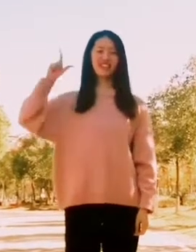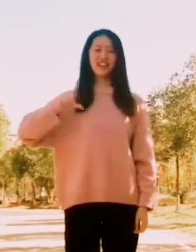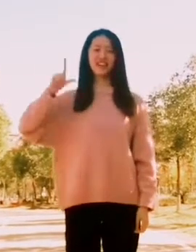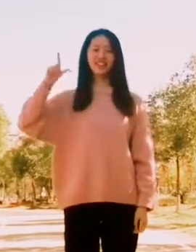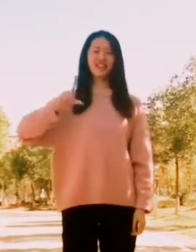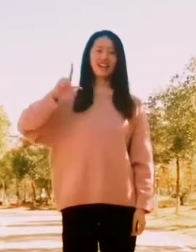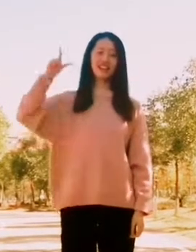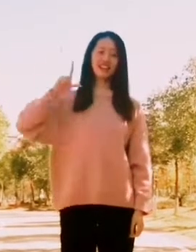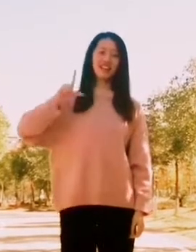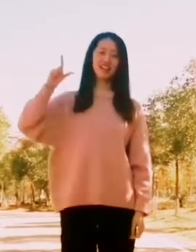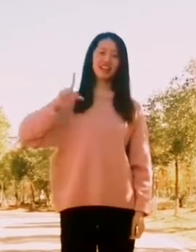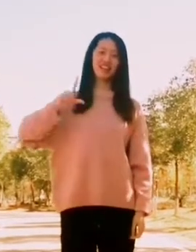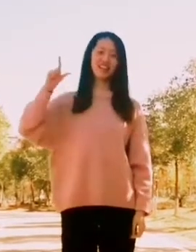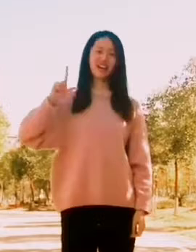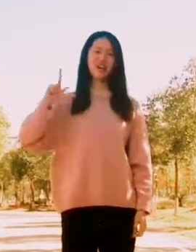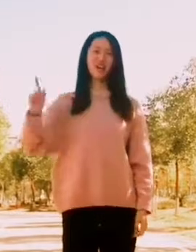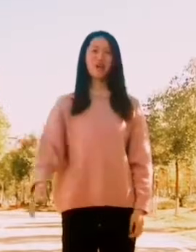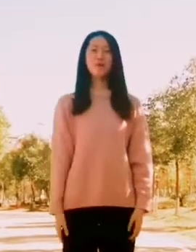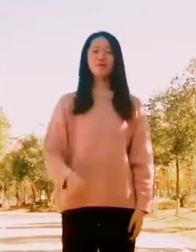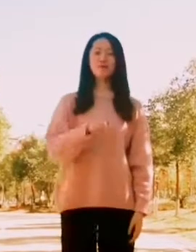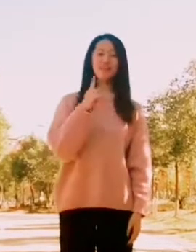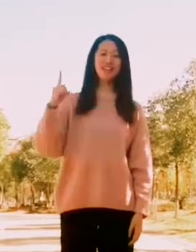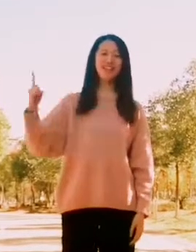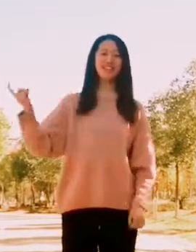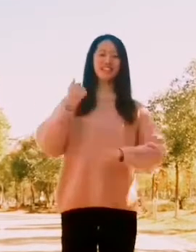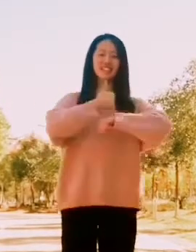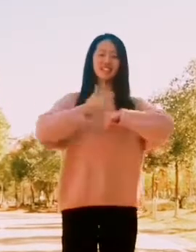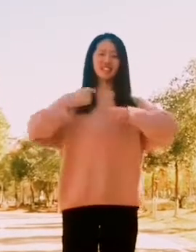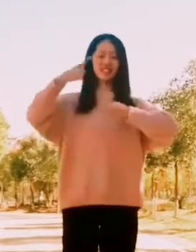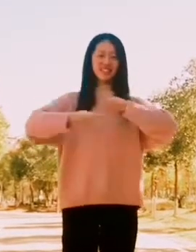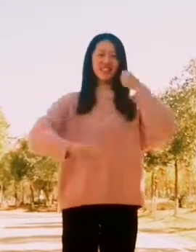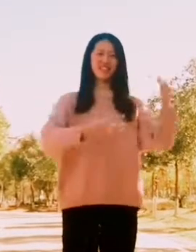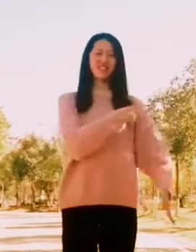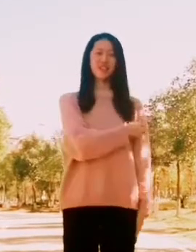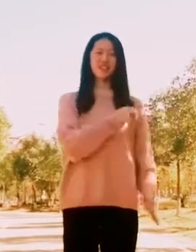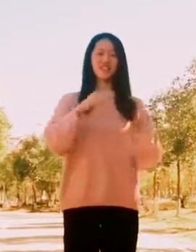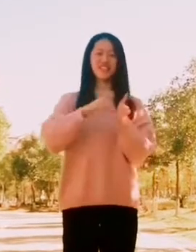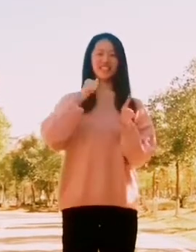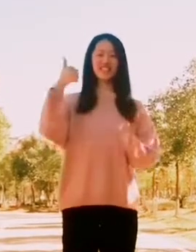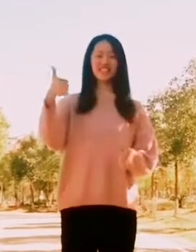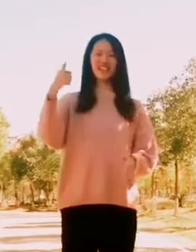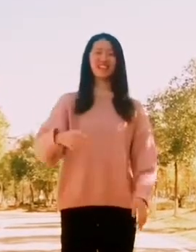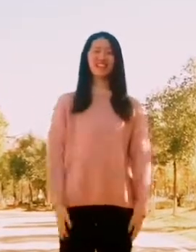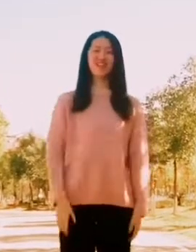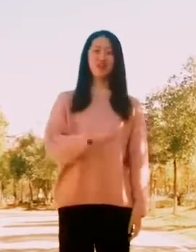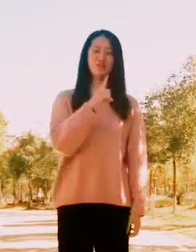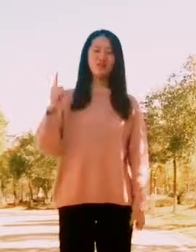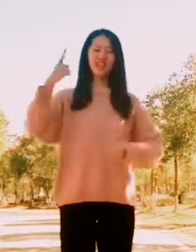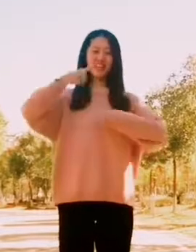啦啦啦啦啦啦，每一个信念都值得点赞，每